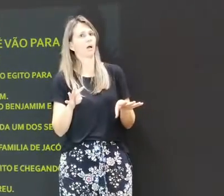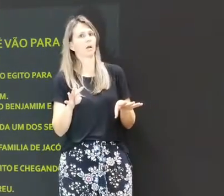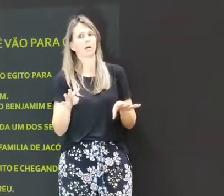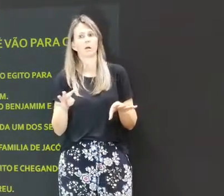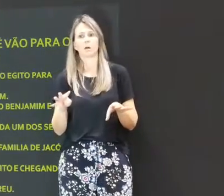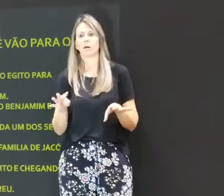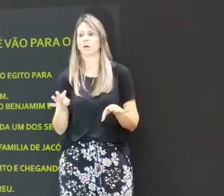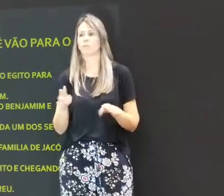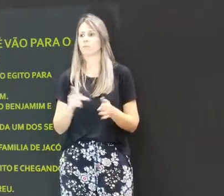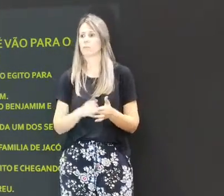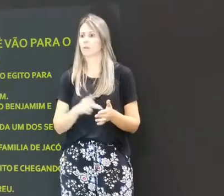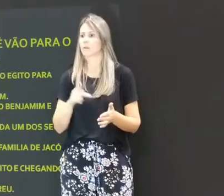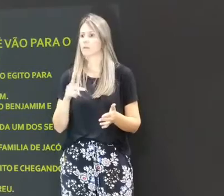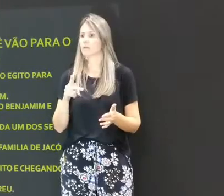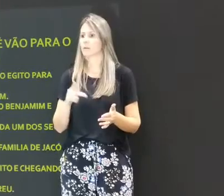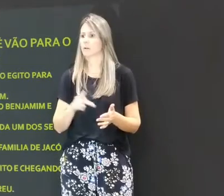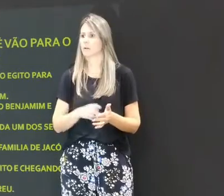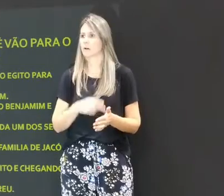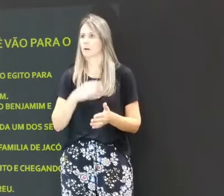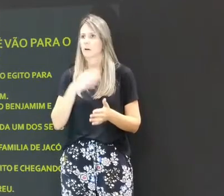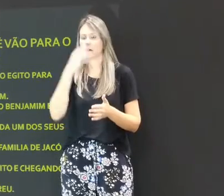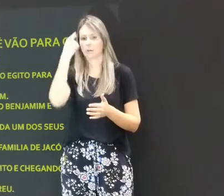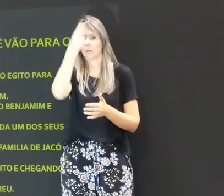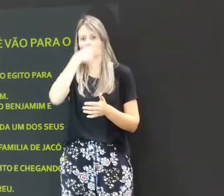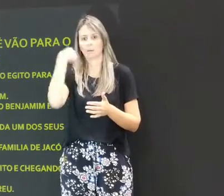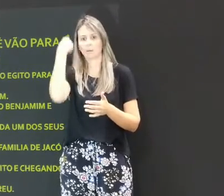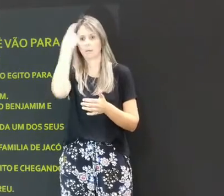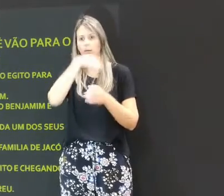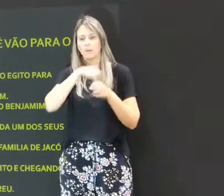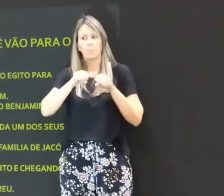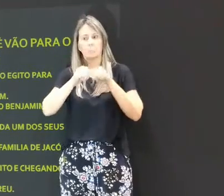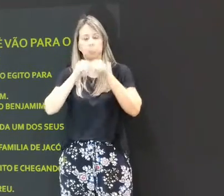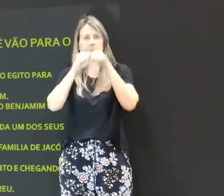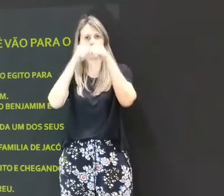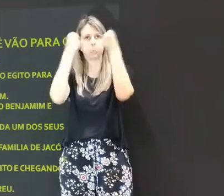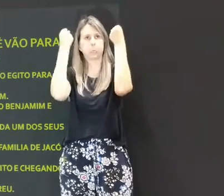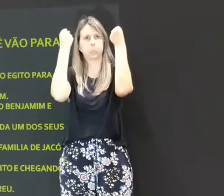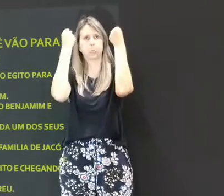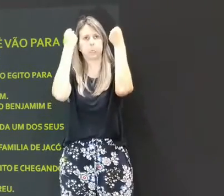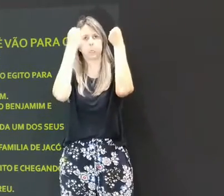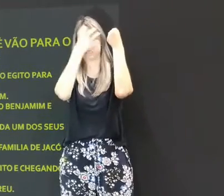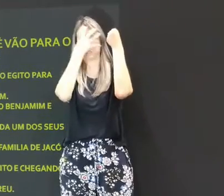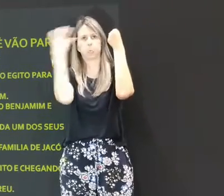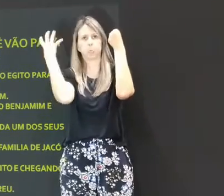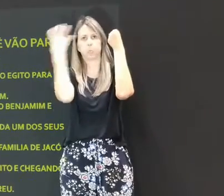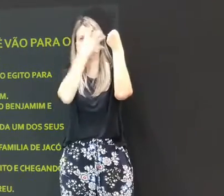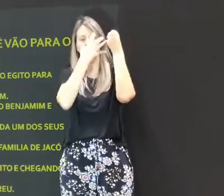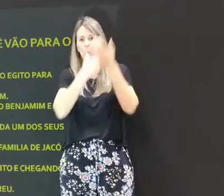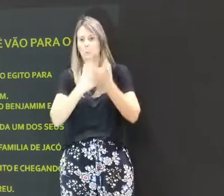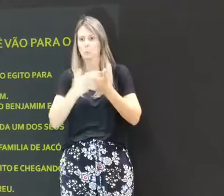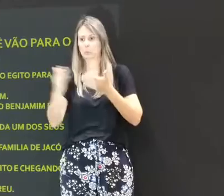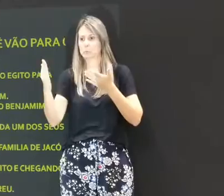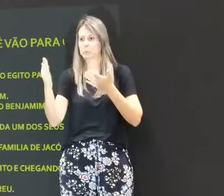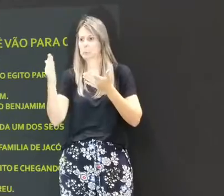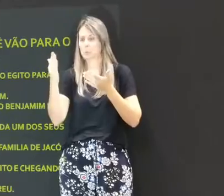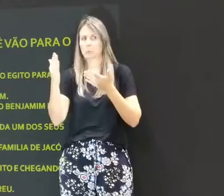tinham reconhecido. É verdade. Estou vendo a face do meu irmão. Estou vendo a